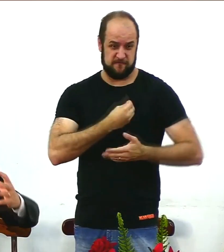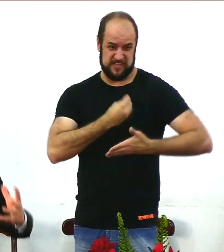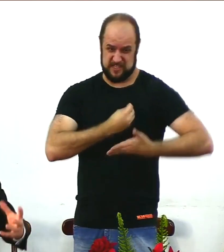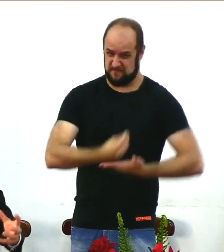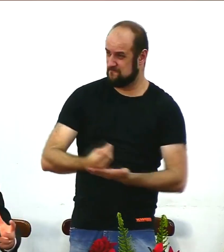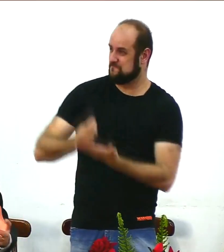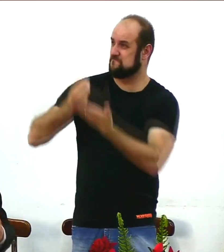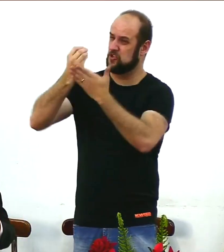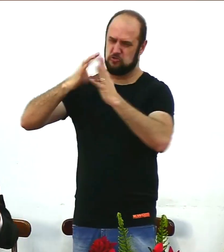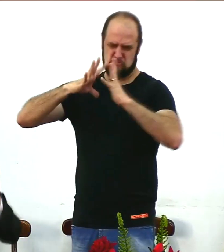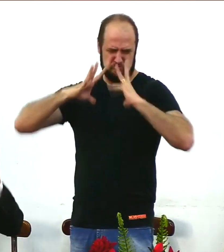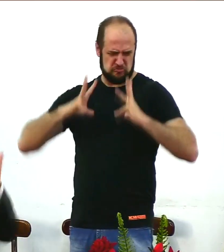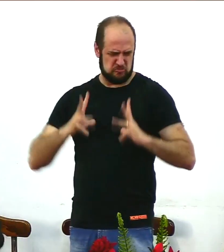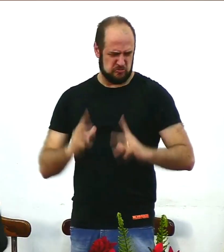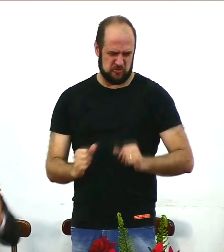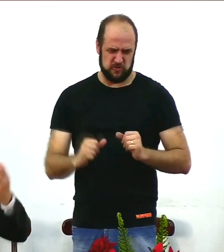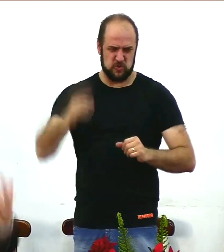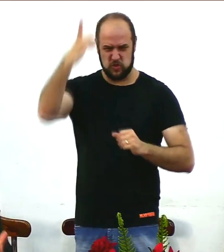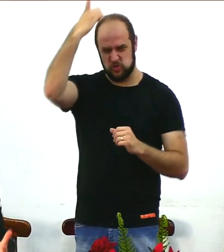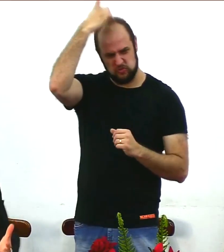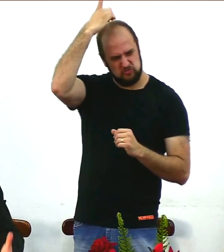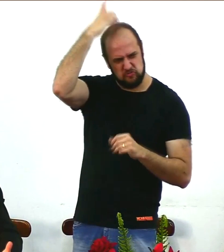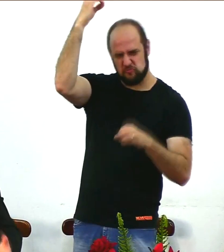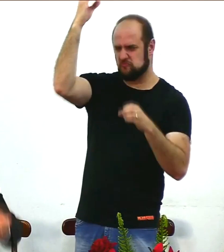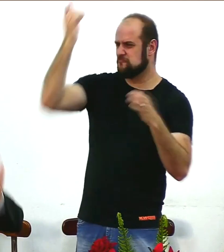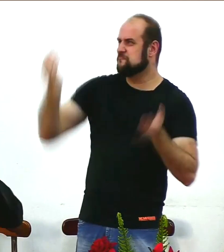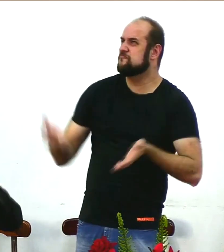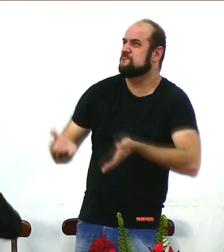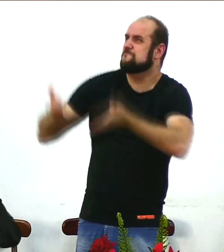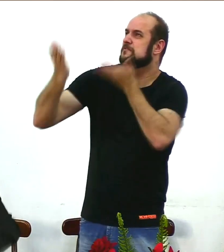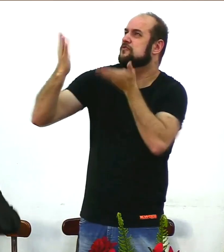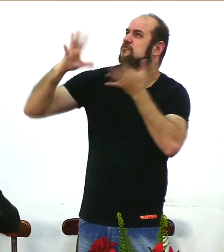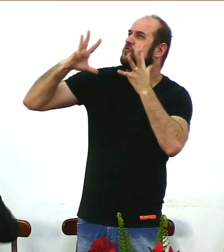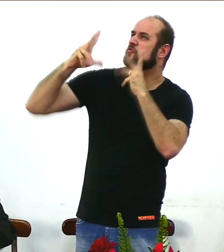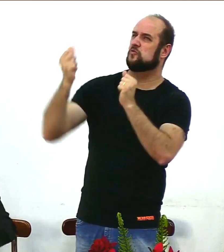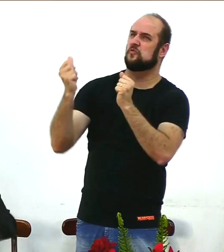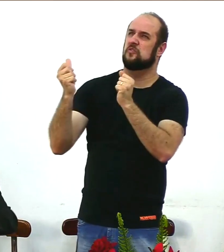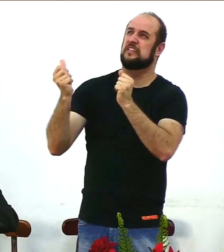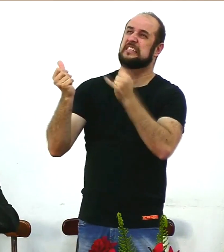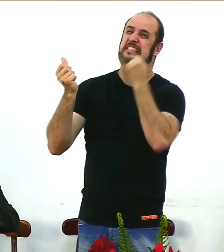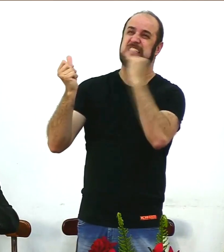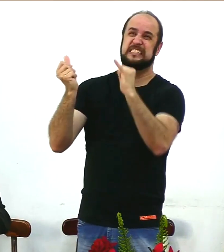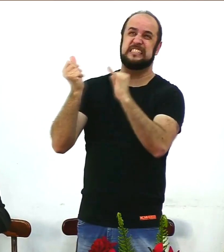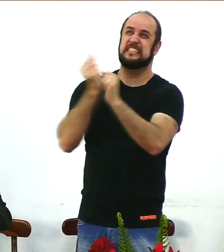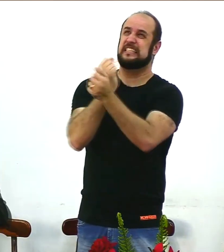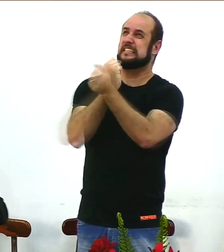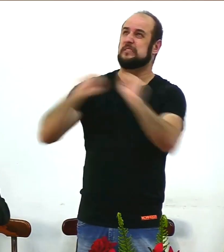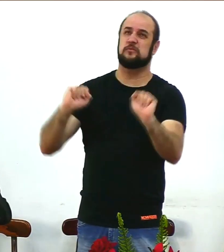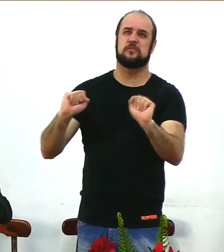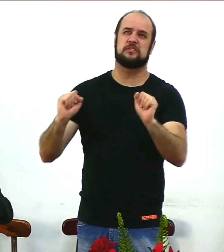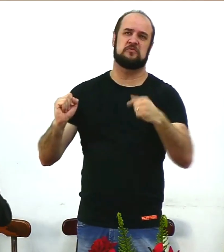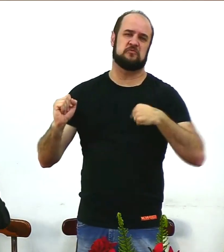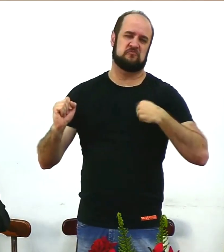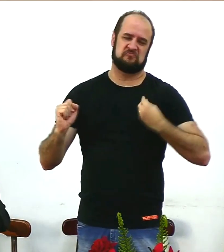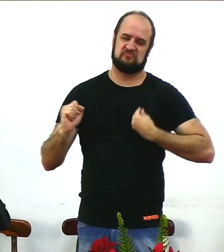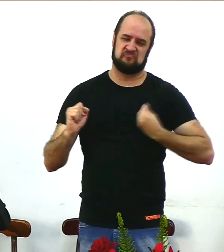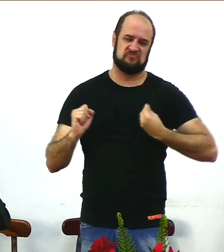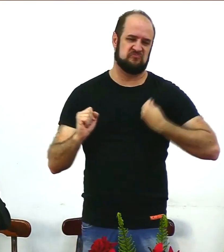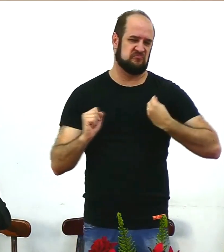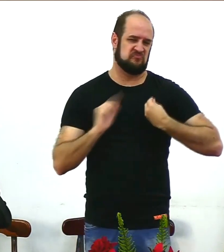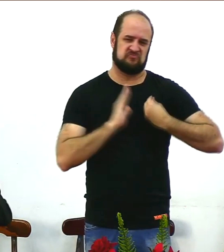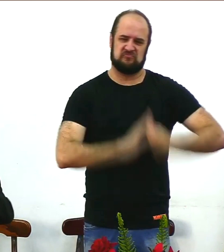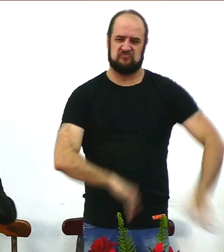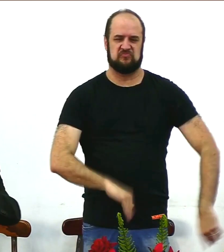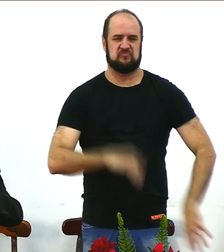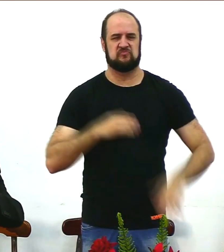diz: olha, se eu não preferir Jerusalém, a ideia de Jerusalém é as coisas do Senhor, é andar com o povo